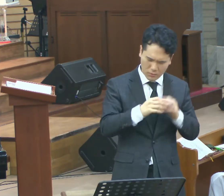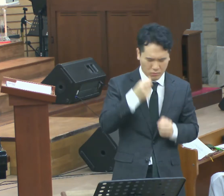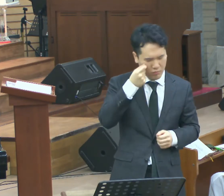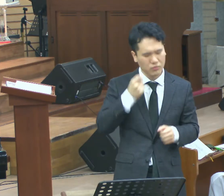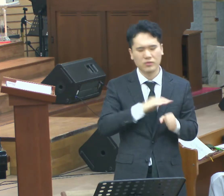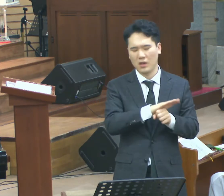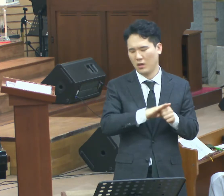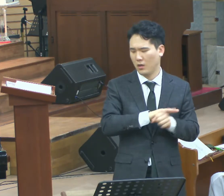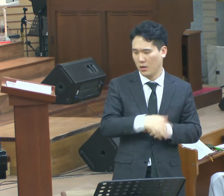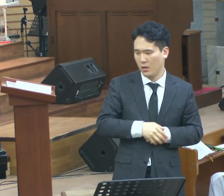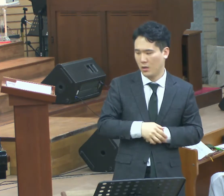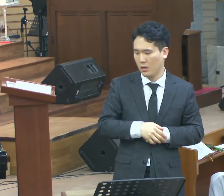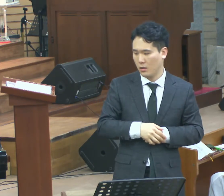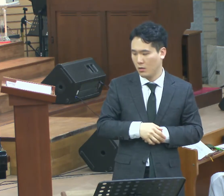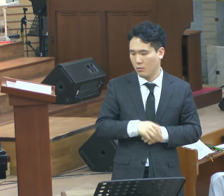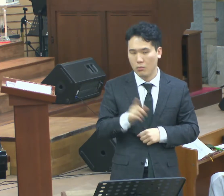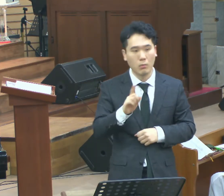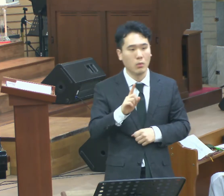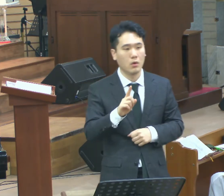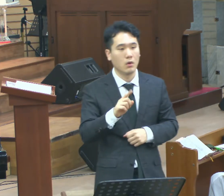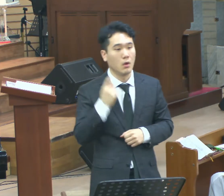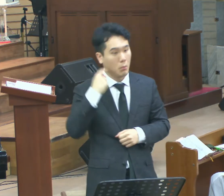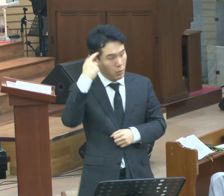하면요, 그거는 믿음이 없는 말이에요.